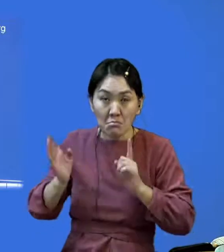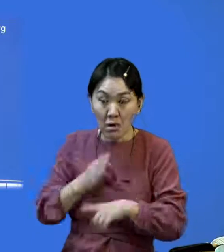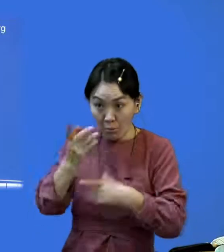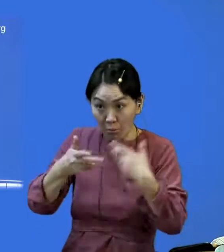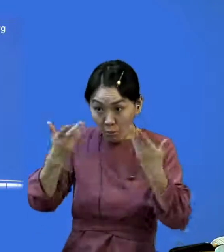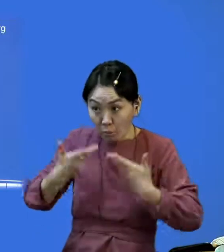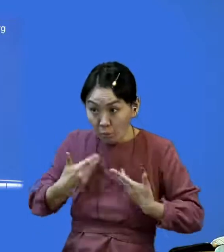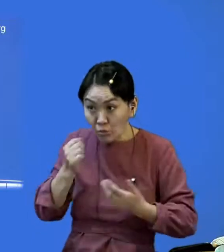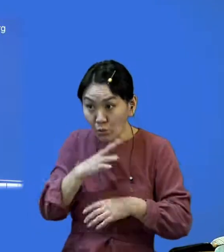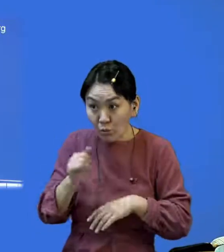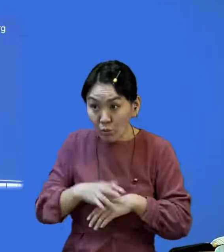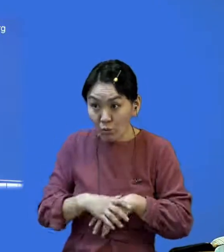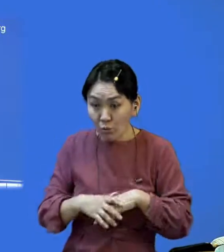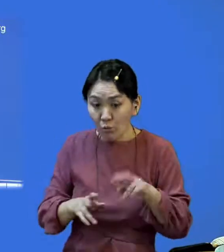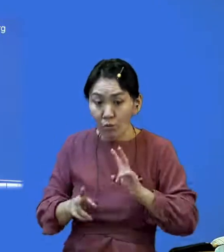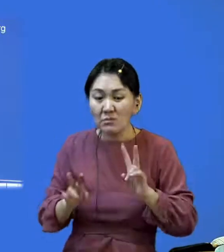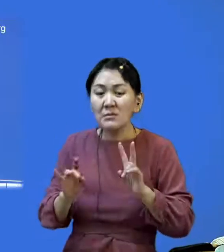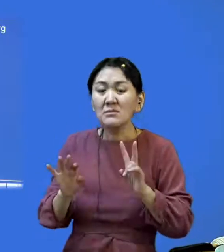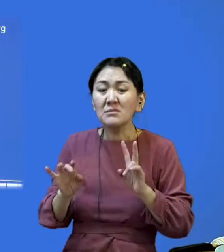Яагаад гисэн бэ?